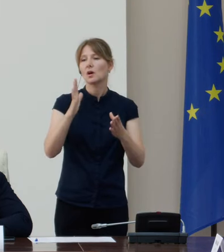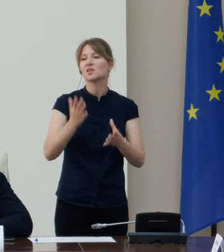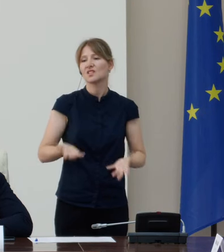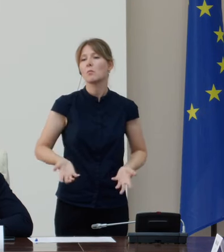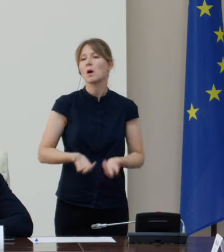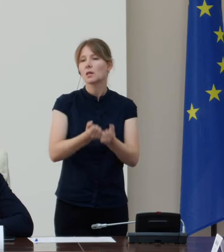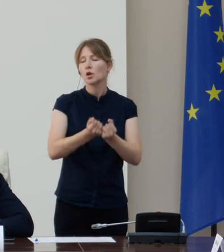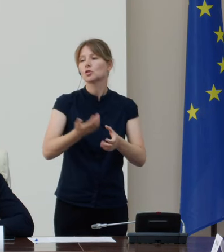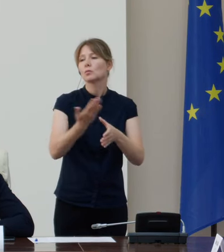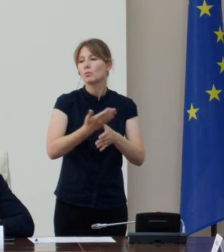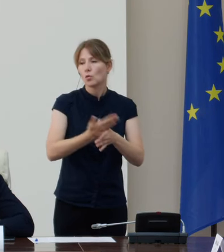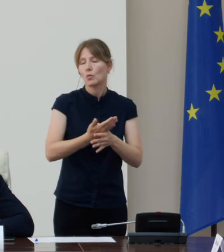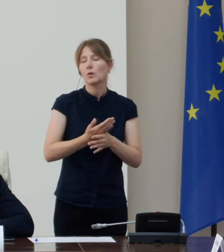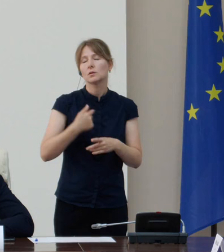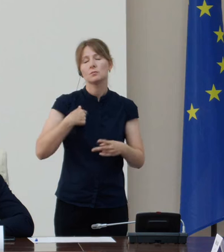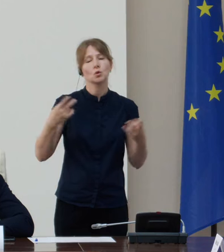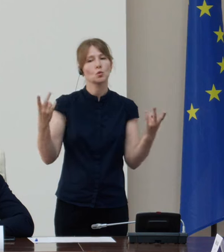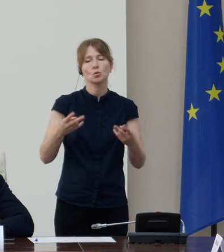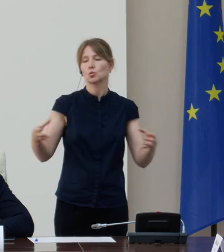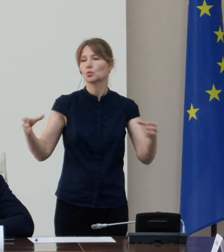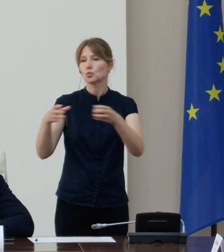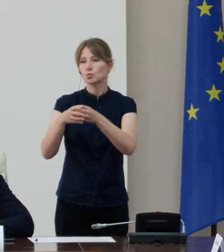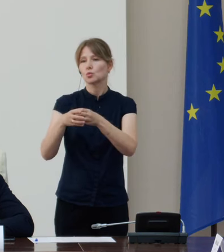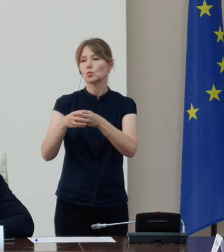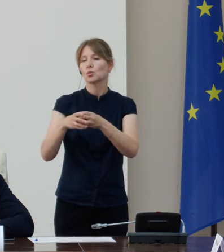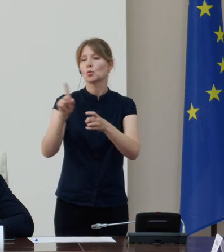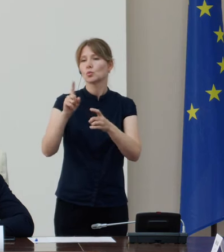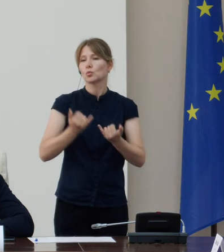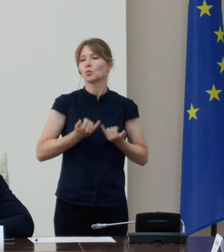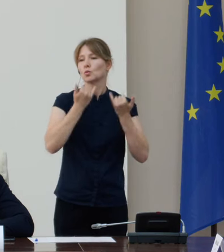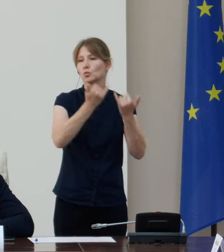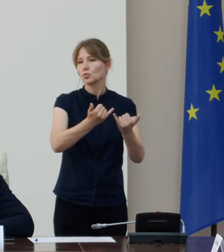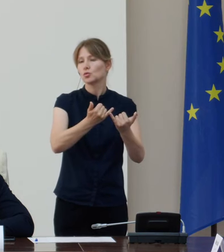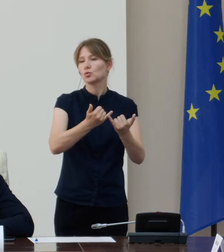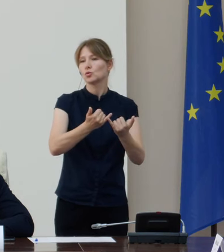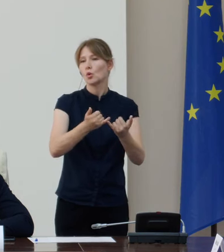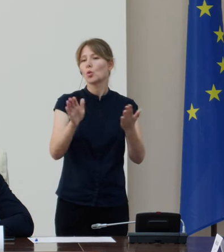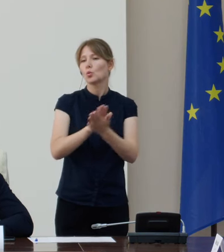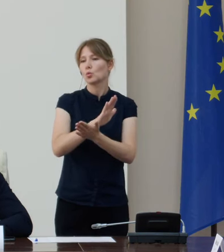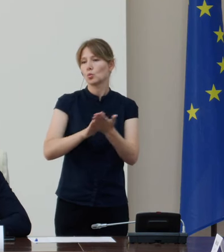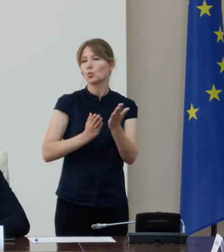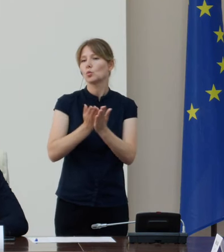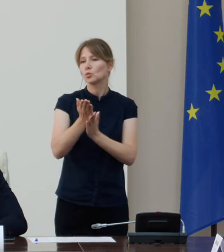simțim nevoia de a avea o echipă pregătită pentru a oferi servicii persoanelor și copiilor în situații de risc din